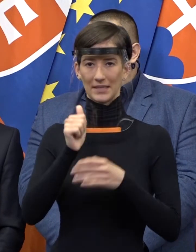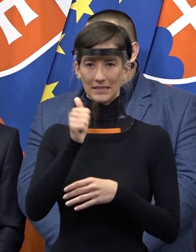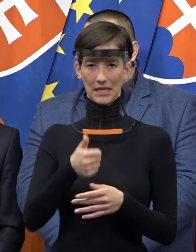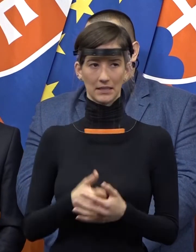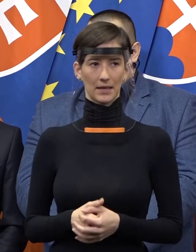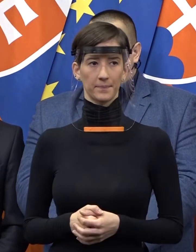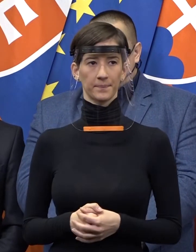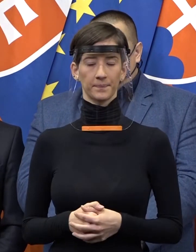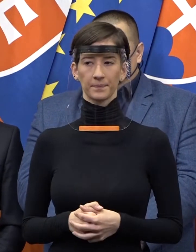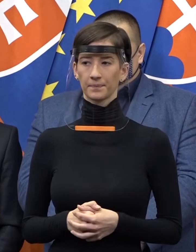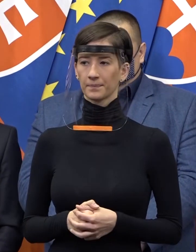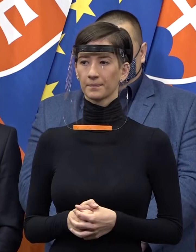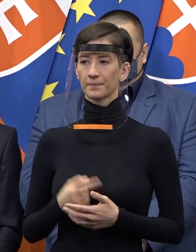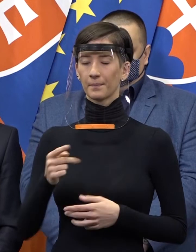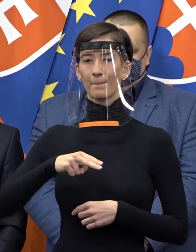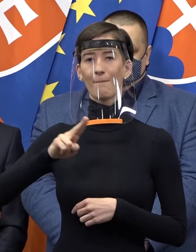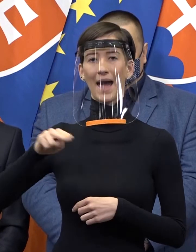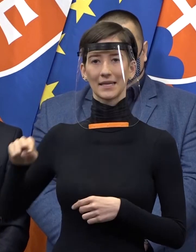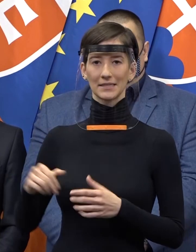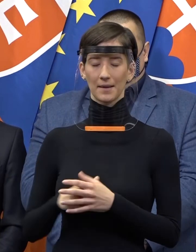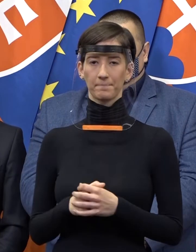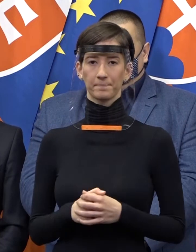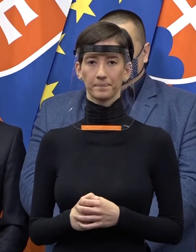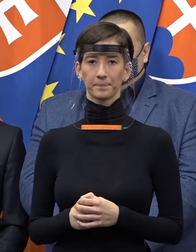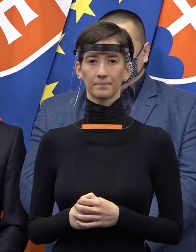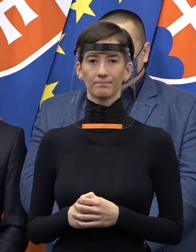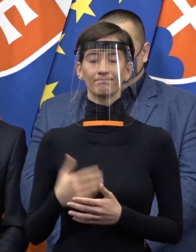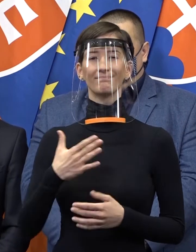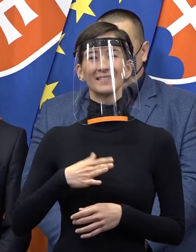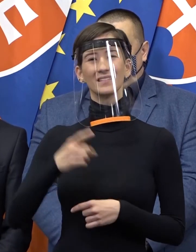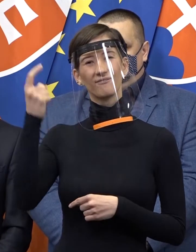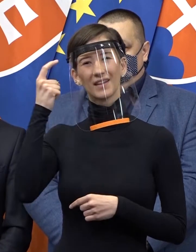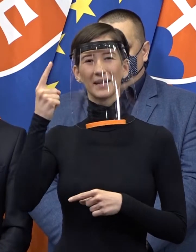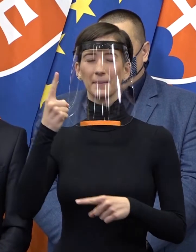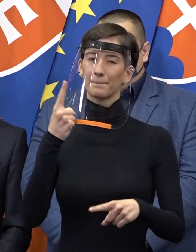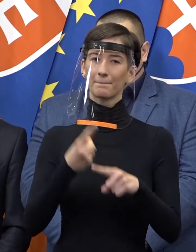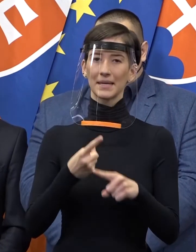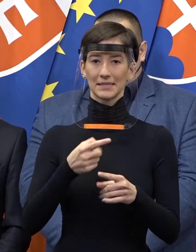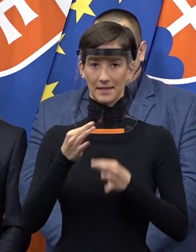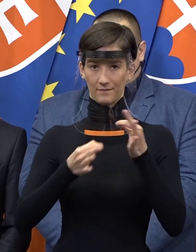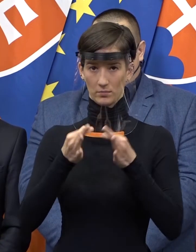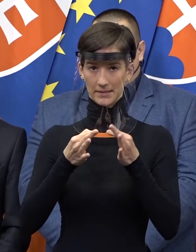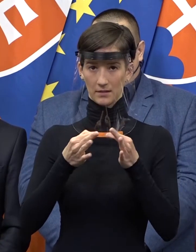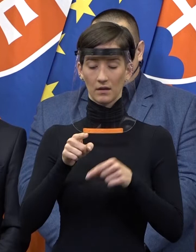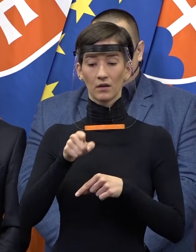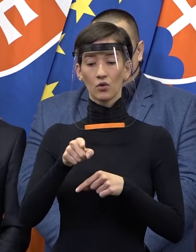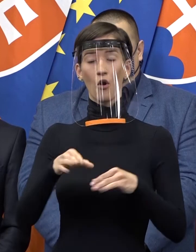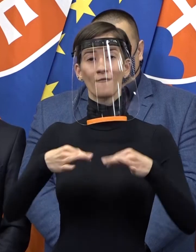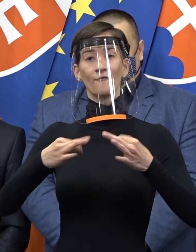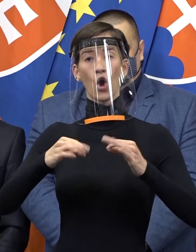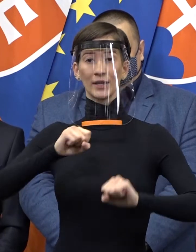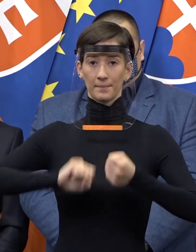Markiza. Dobrý deň, Janíková Markiza. Ja teda by som chcela len vedieť také naozaj upresnenie a povedanie toho slova, že bude to zákaz, majú si to